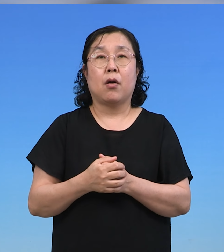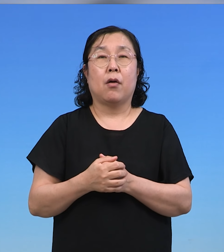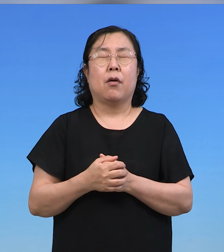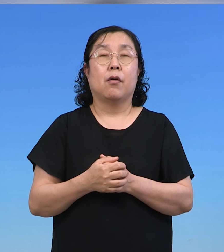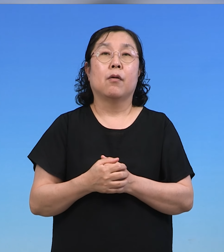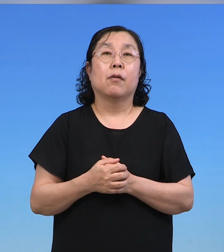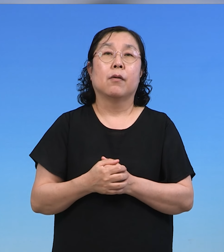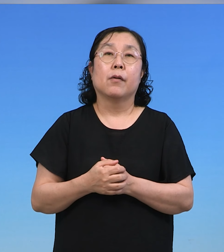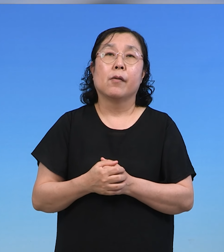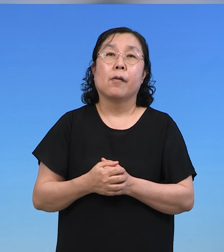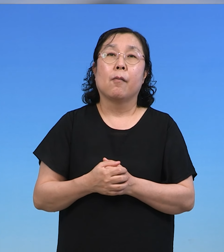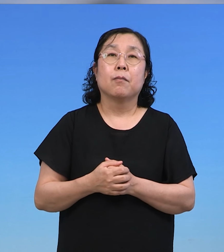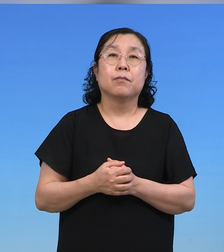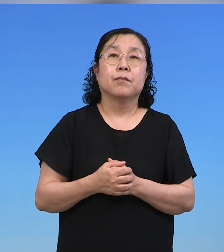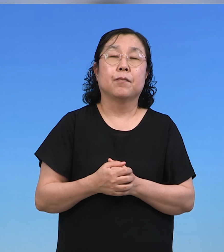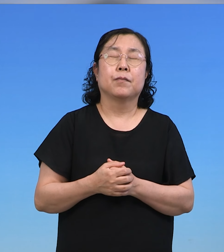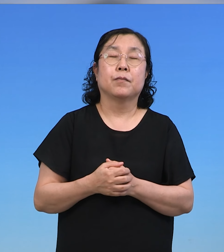또 아파요.